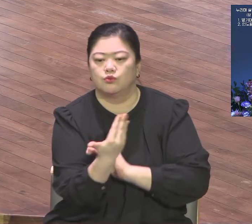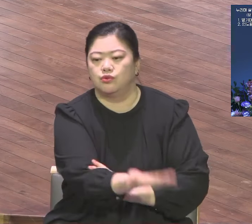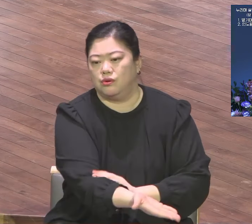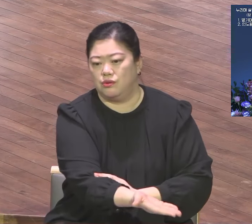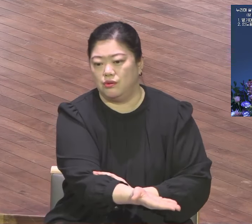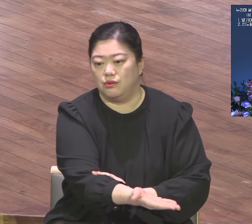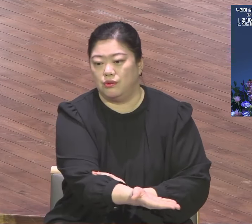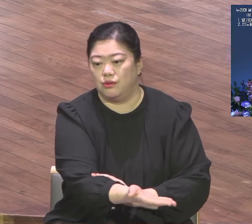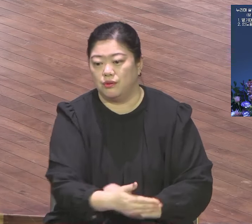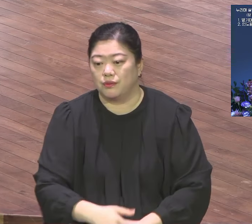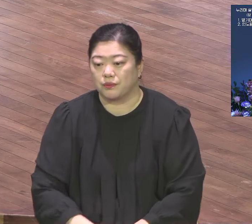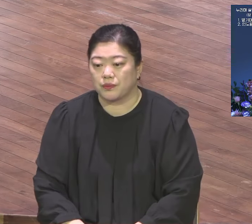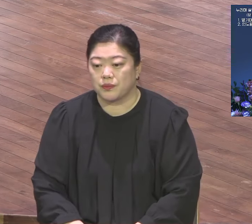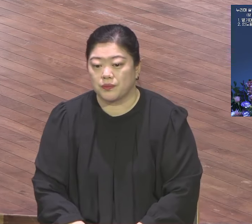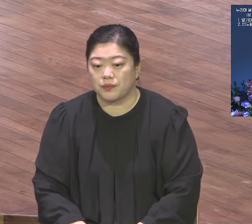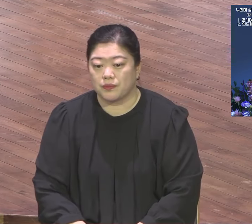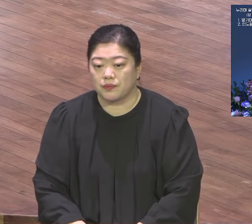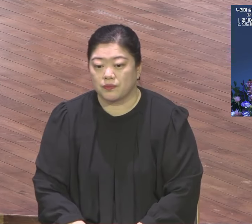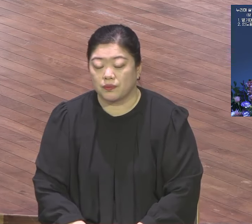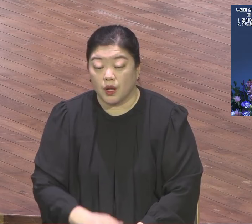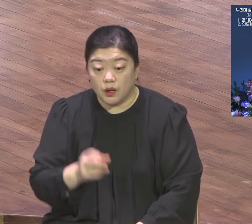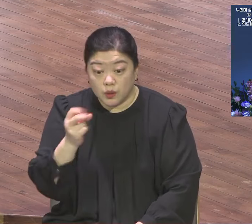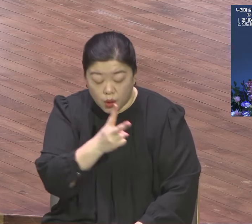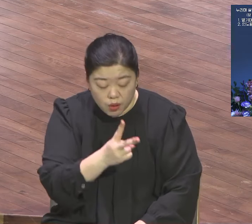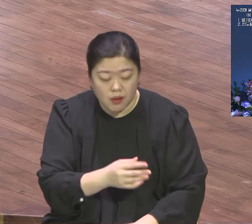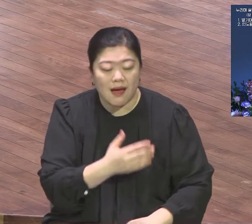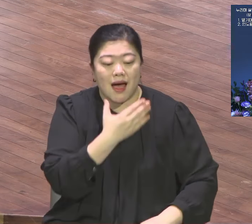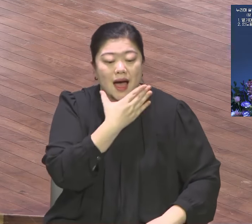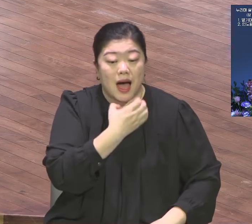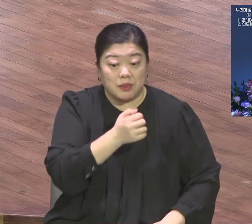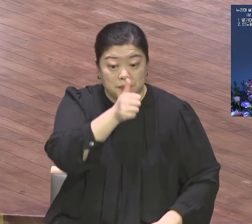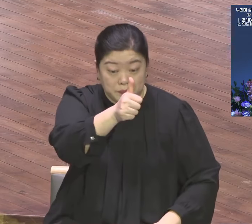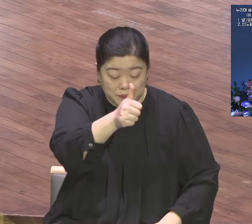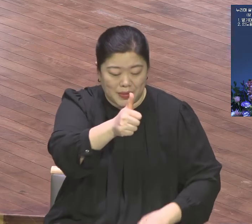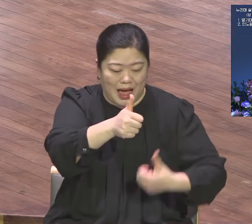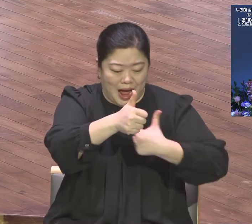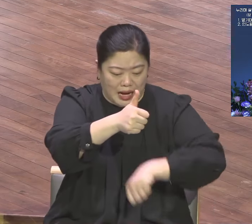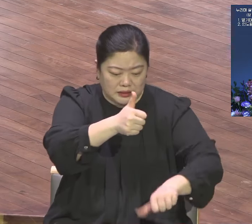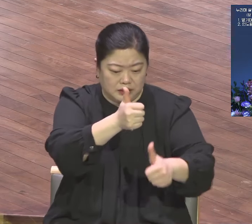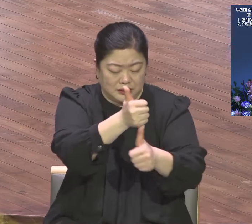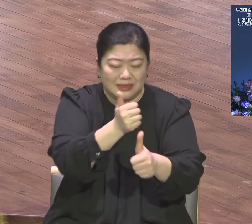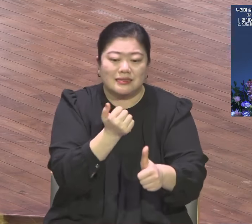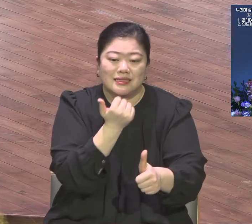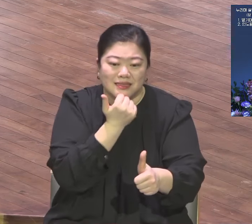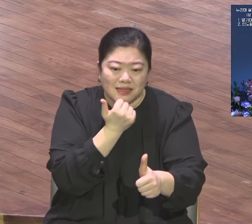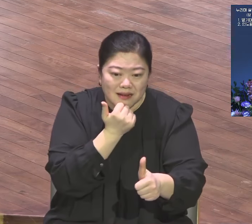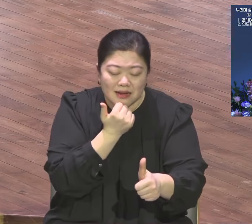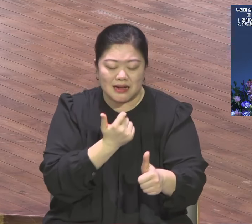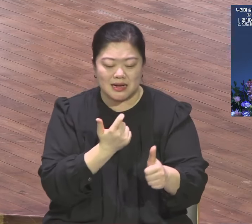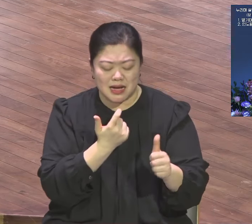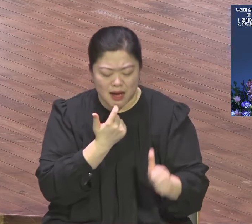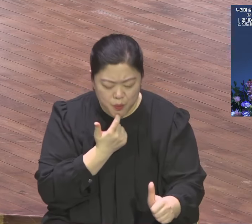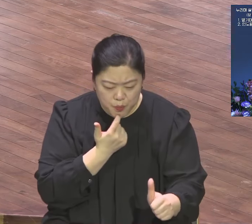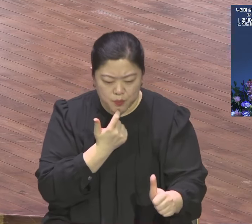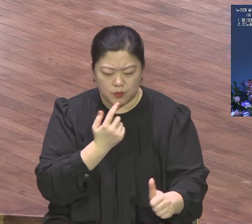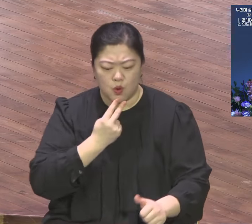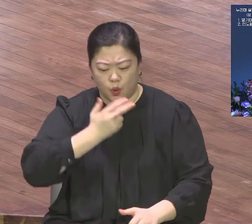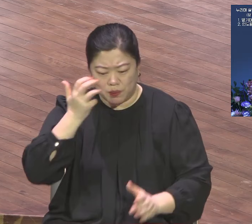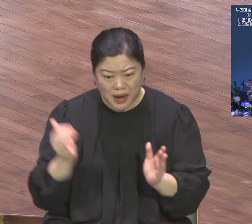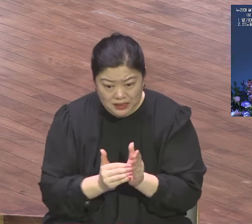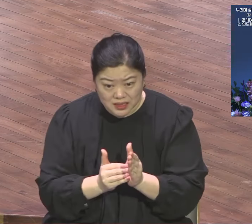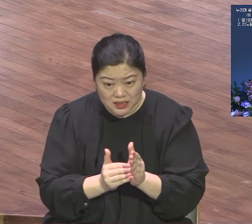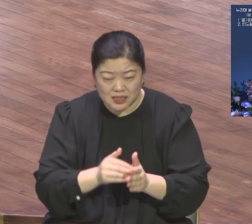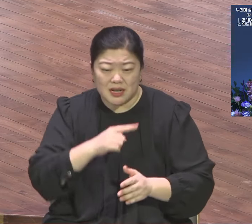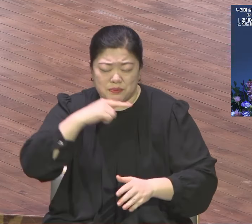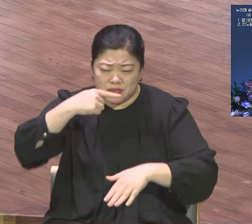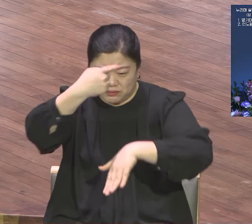이 이스라엘 백성을 통해서 이 아브라함의 후손을 통해서 메시아가 나기 때문에